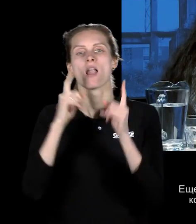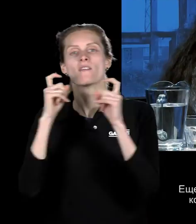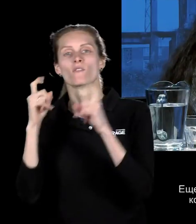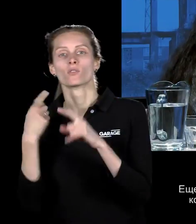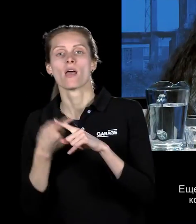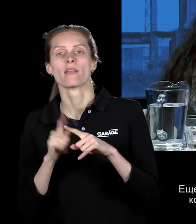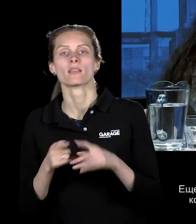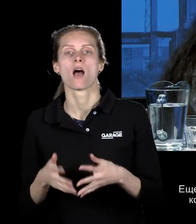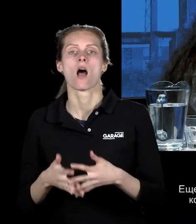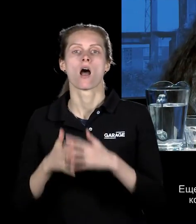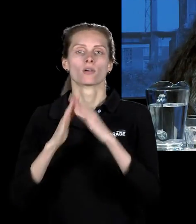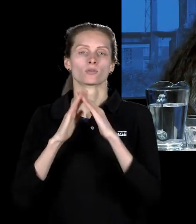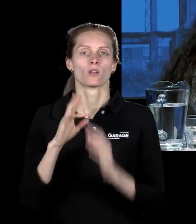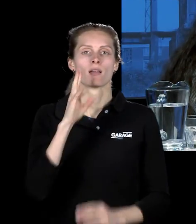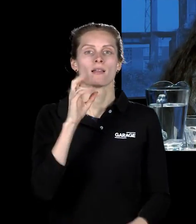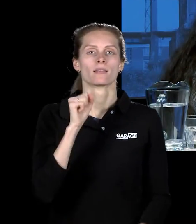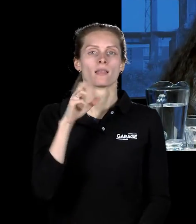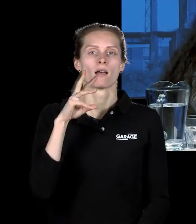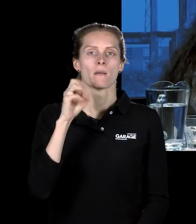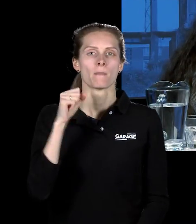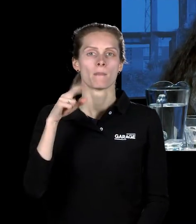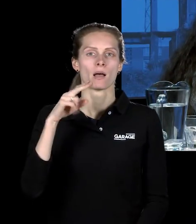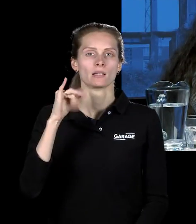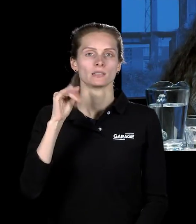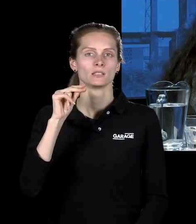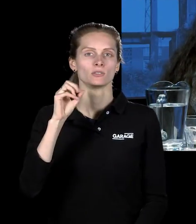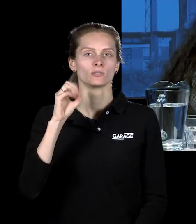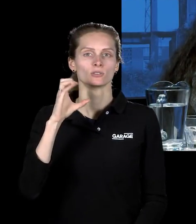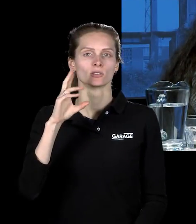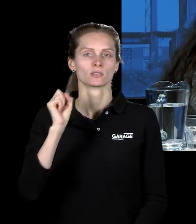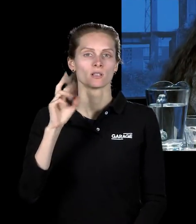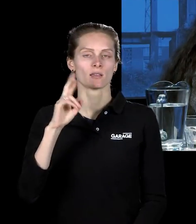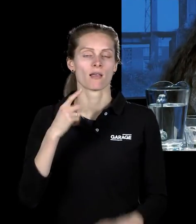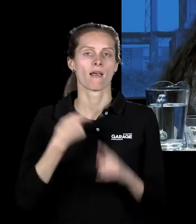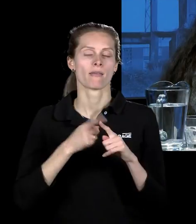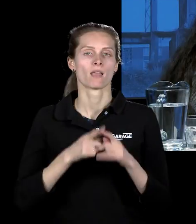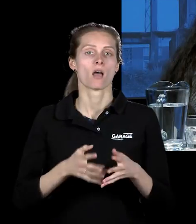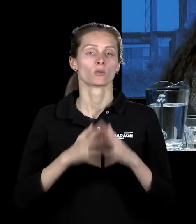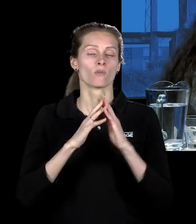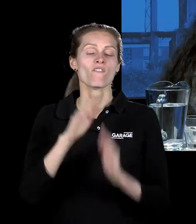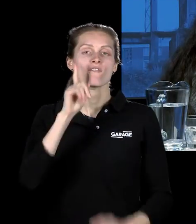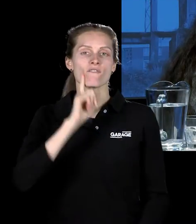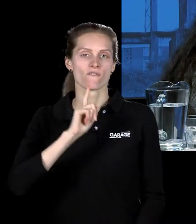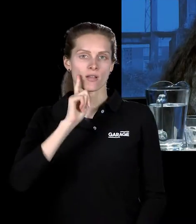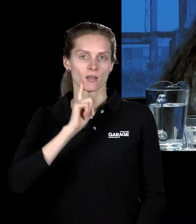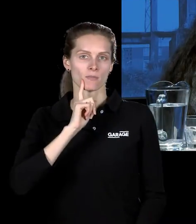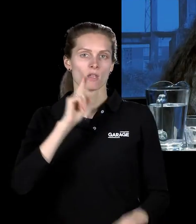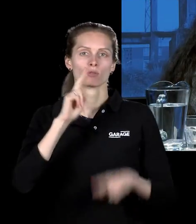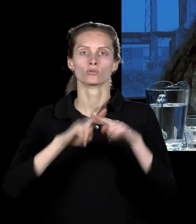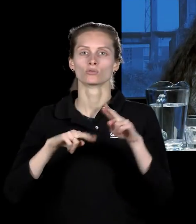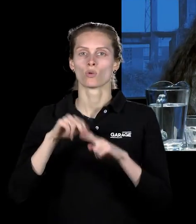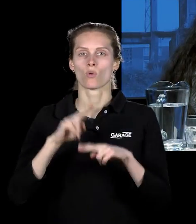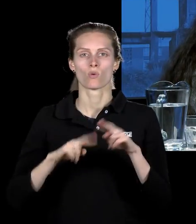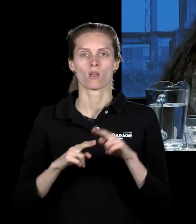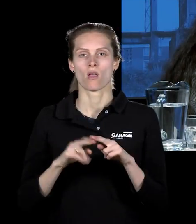это архитектура номадическая. Во-первых, это архитектура временная. Эти сооружения строятся на 100 лет, не больше. Они